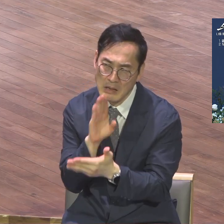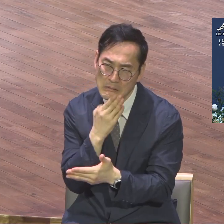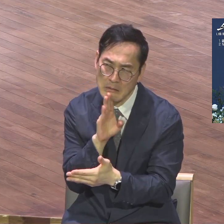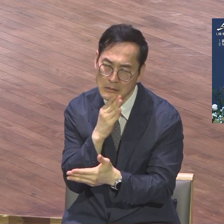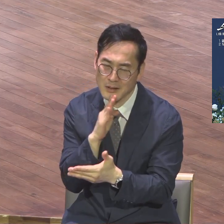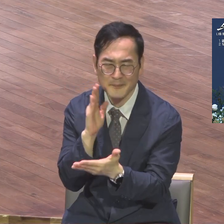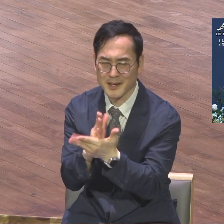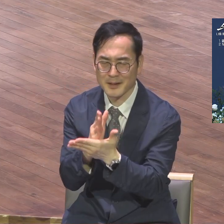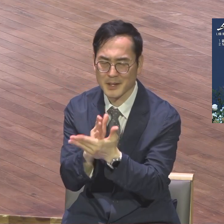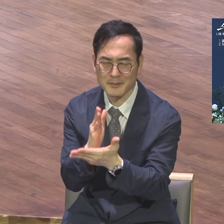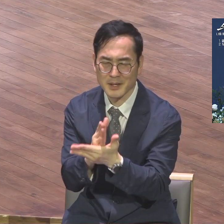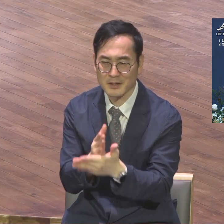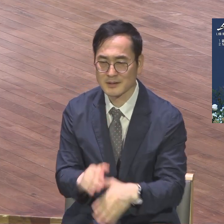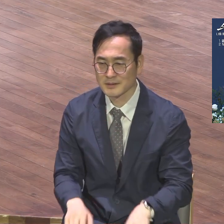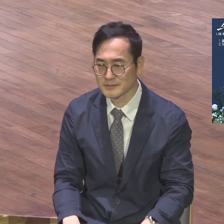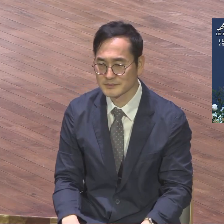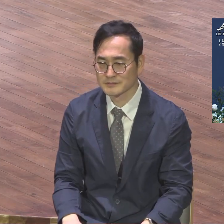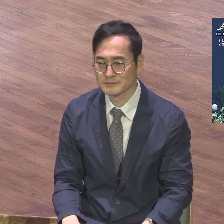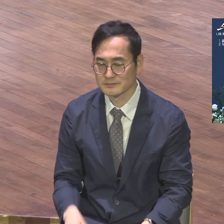믿음.